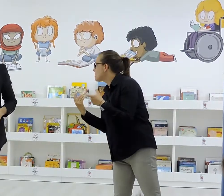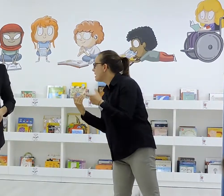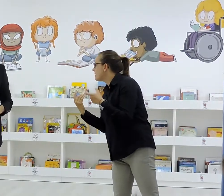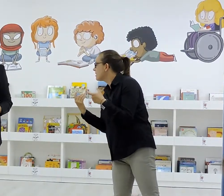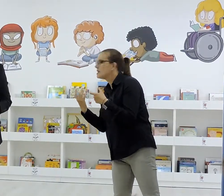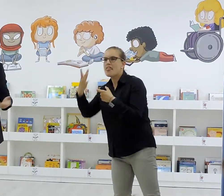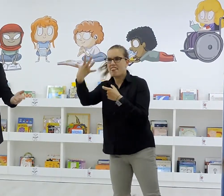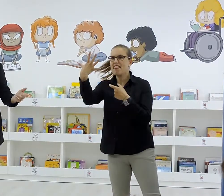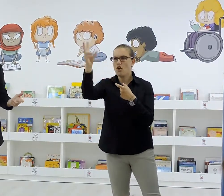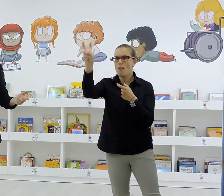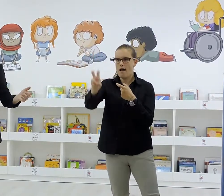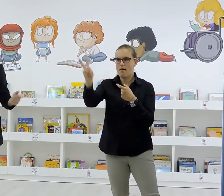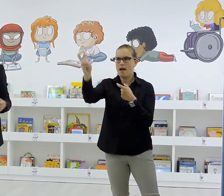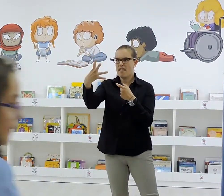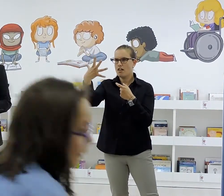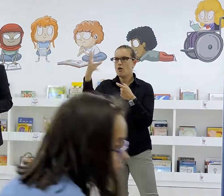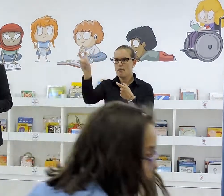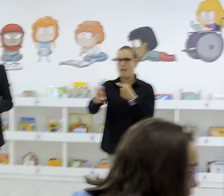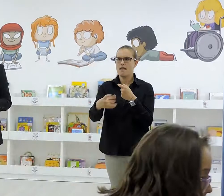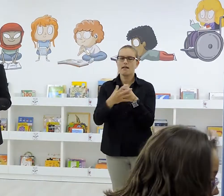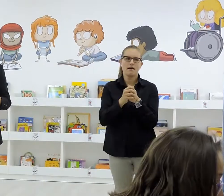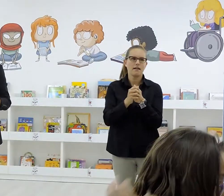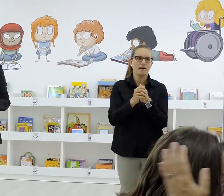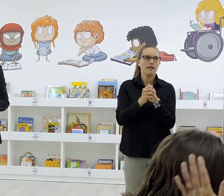Venga ahí.